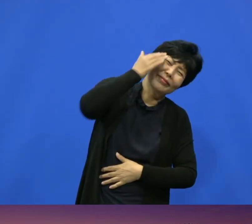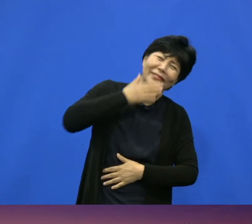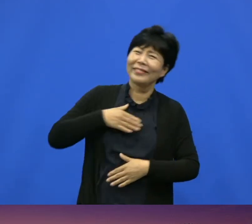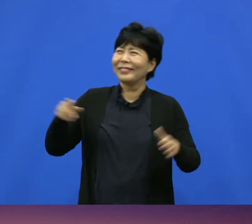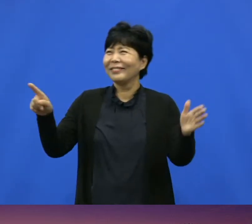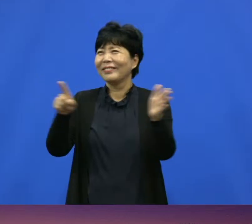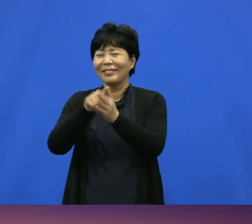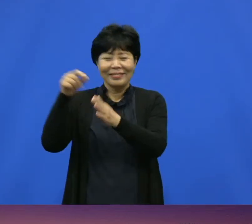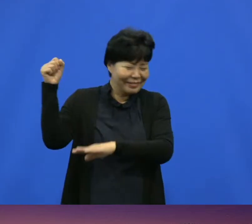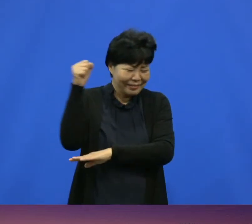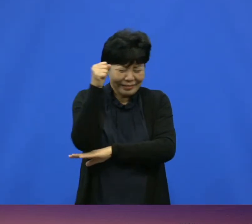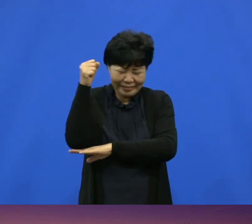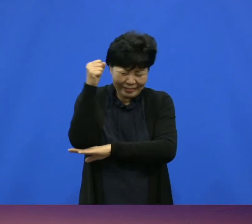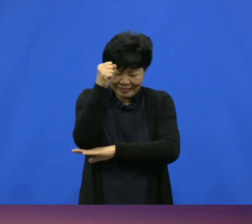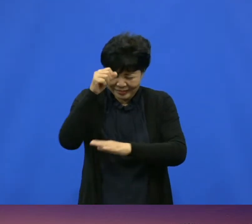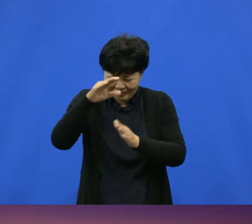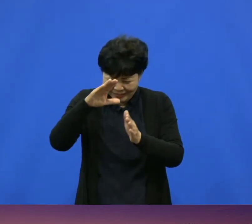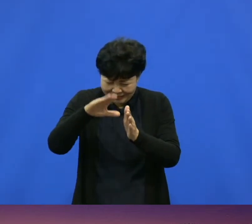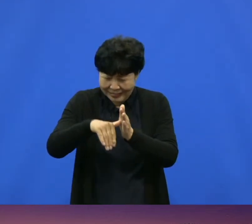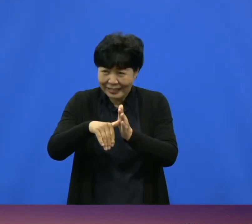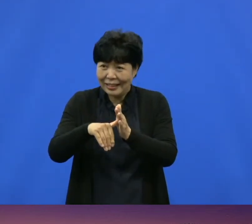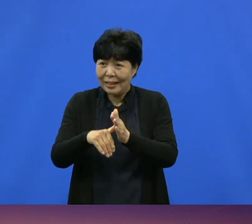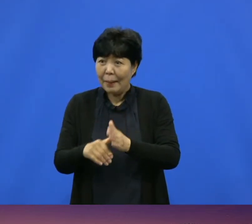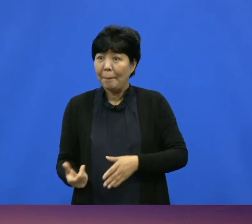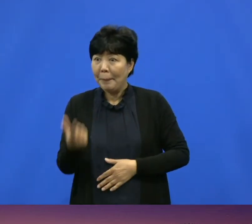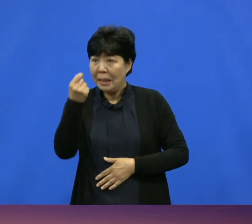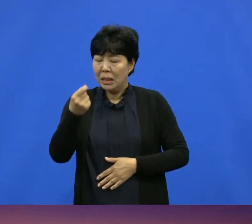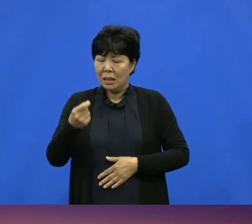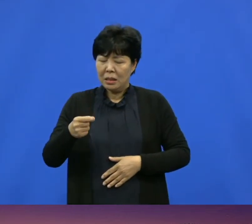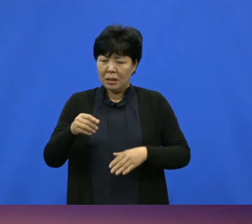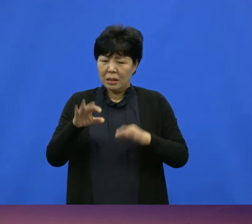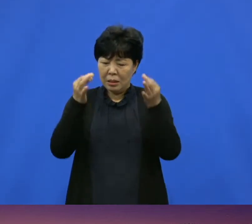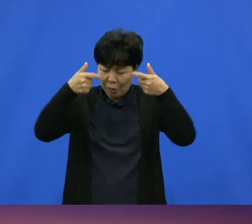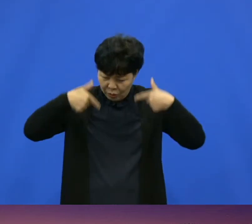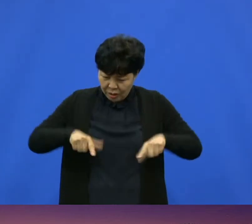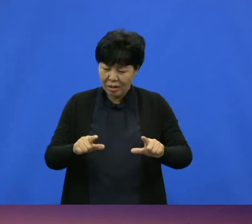믿음 흔들리려 할 때 빨리 철야 나오셔야 돼요.